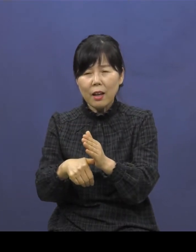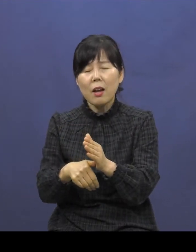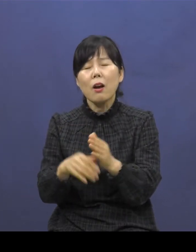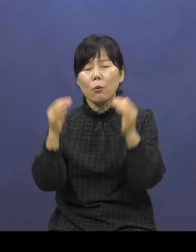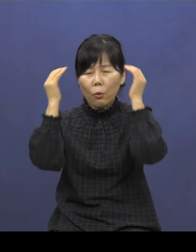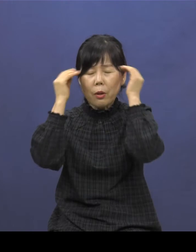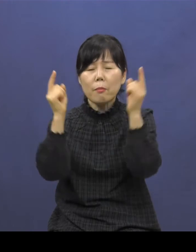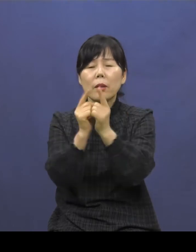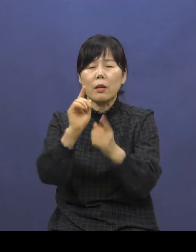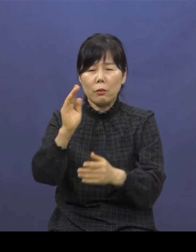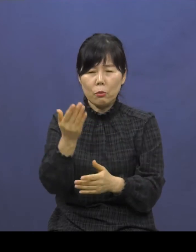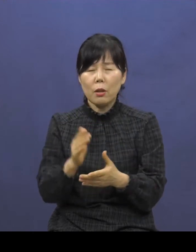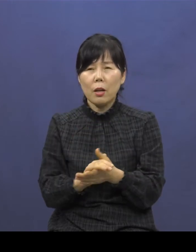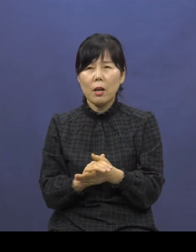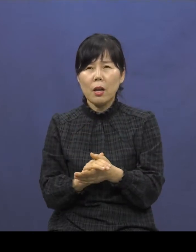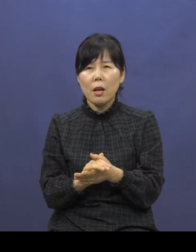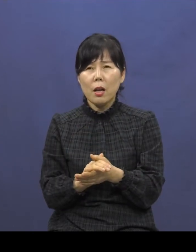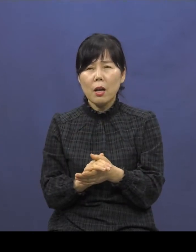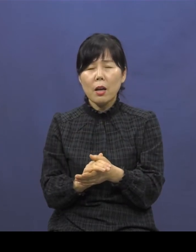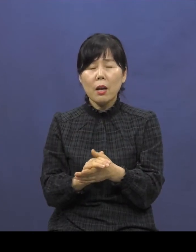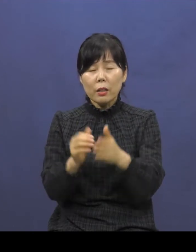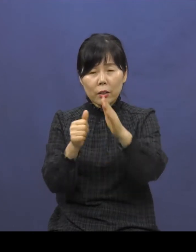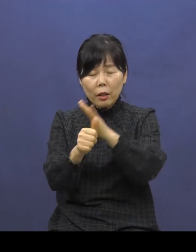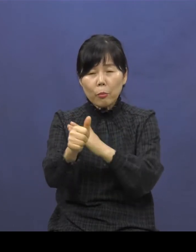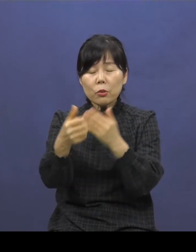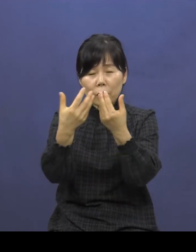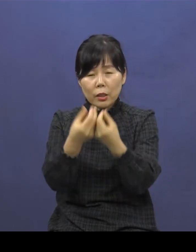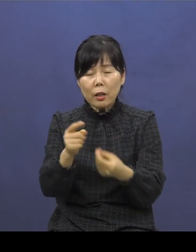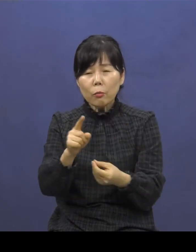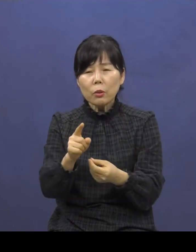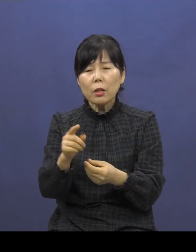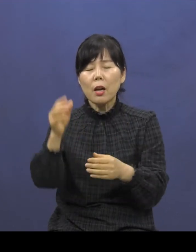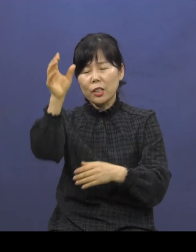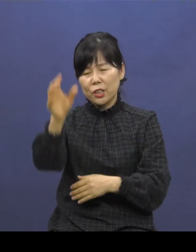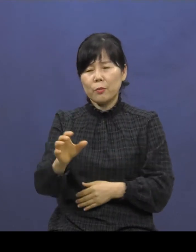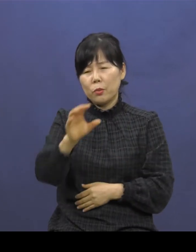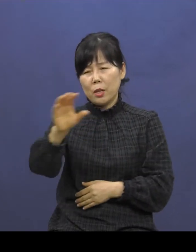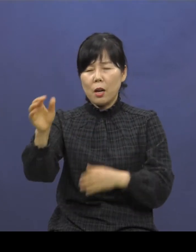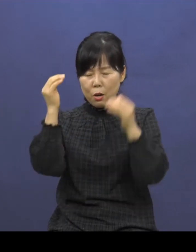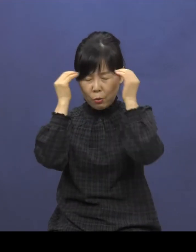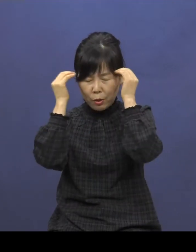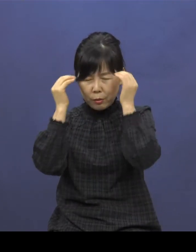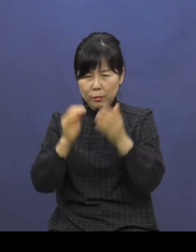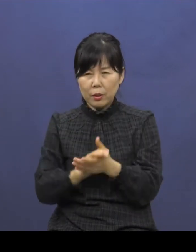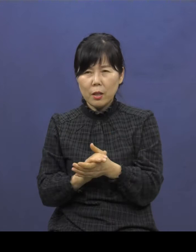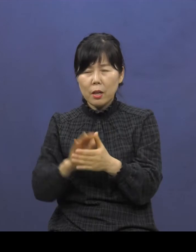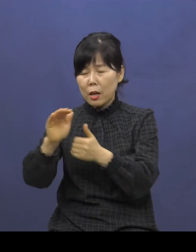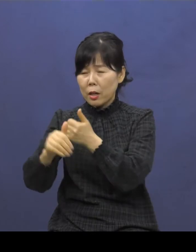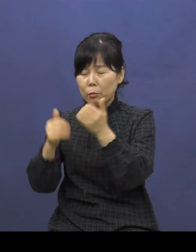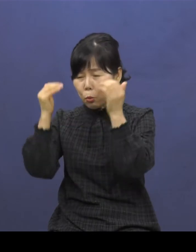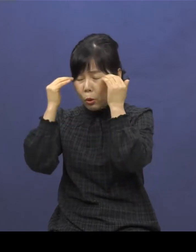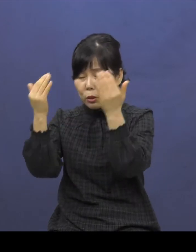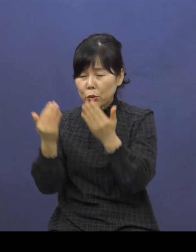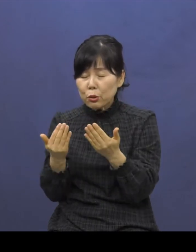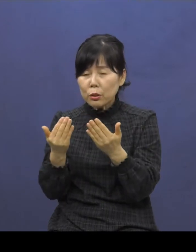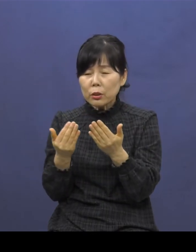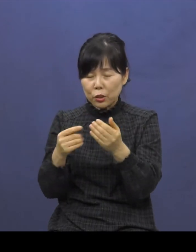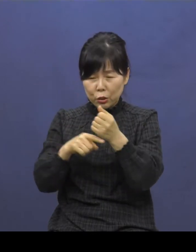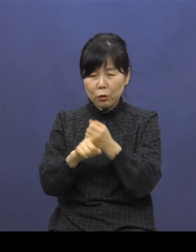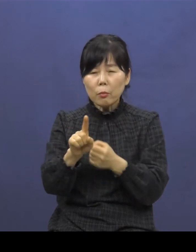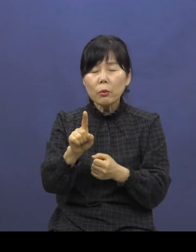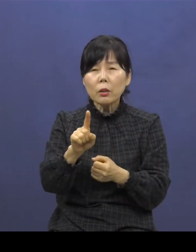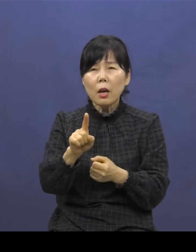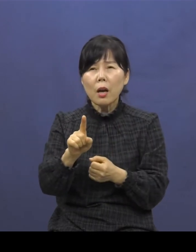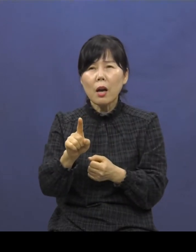십자가 고난이 바로 그 대표적인 거 아니겠습니까? 정말 하나님이 왜 우리한테 고난을 주십니까? 하나님 우리 행복하게